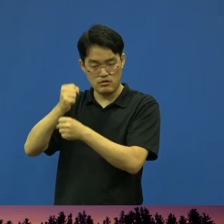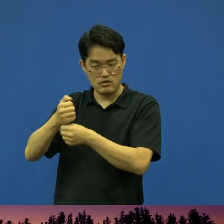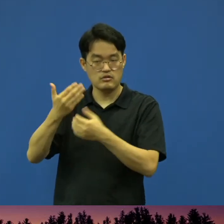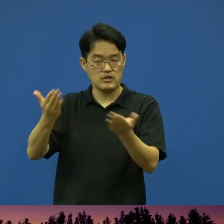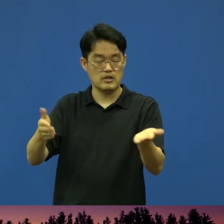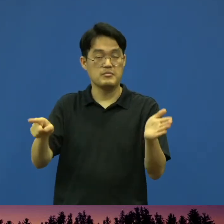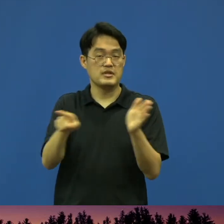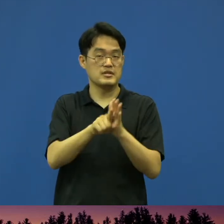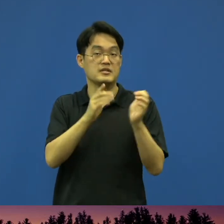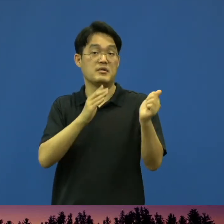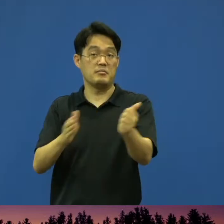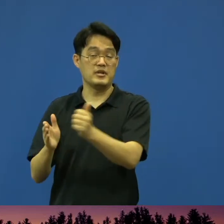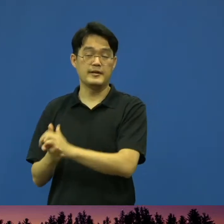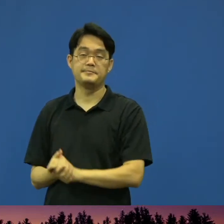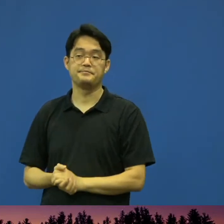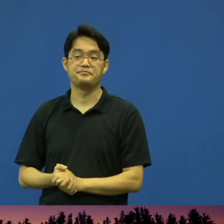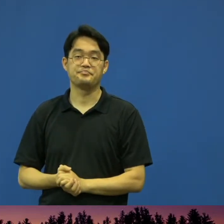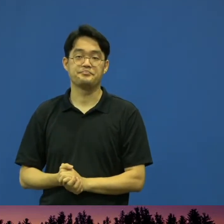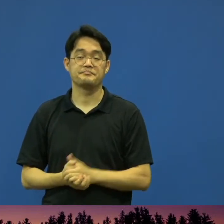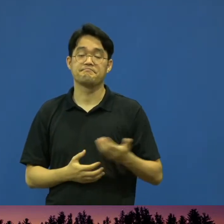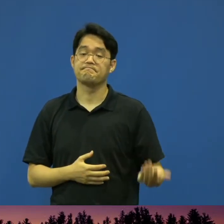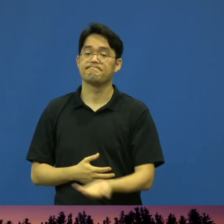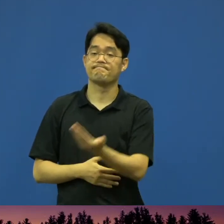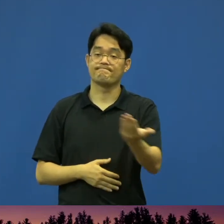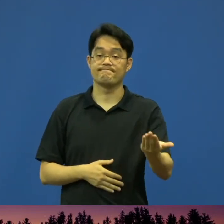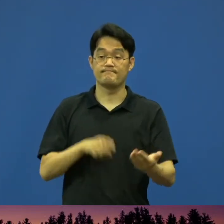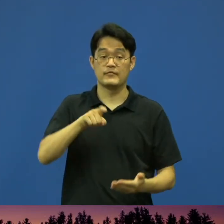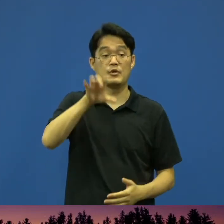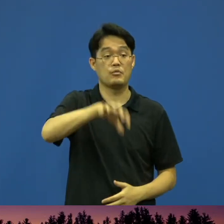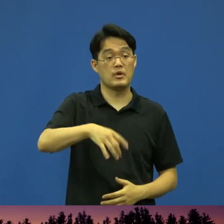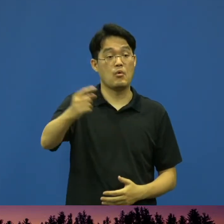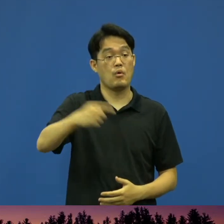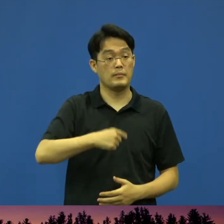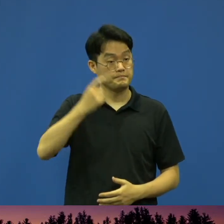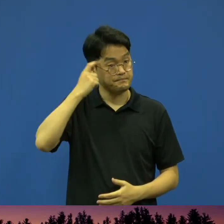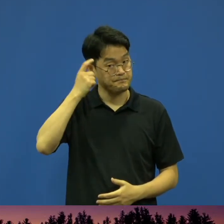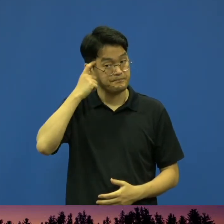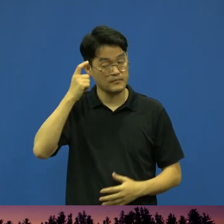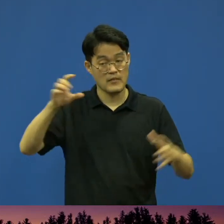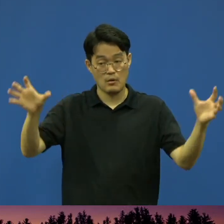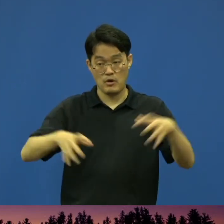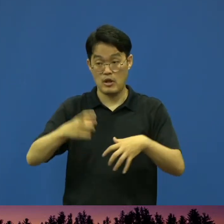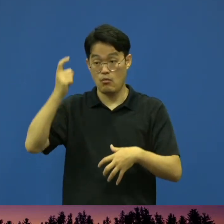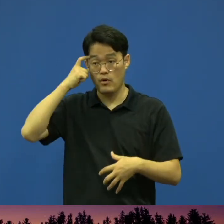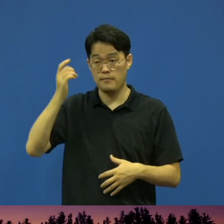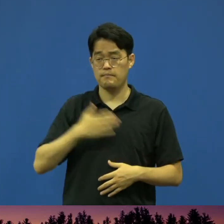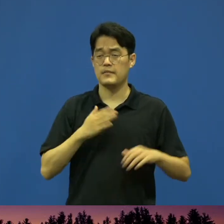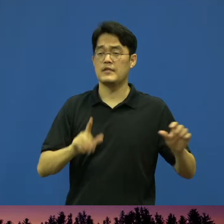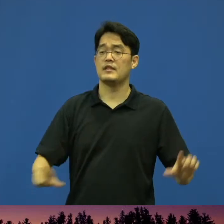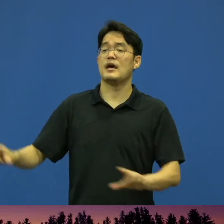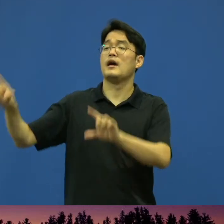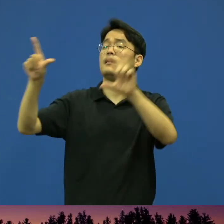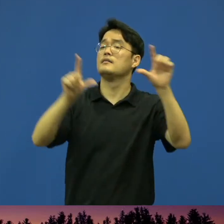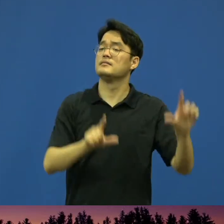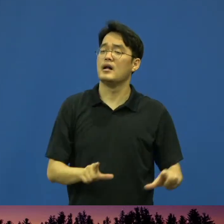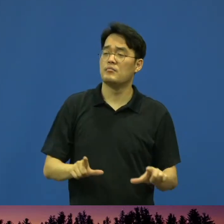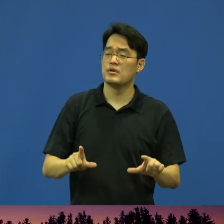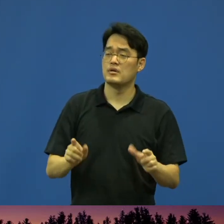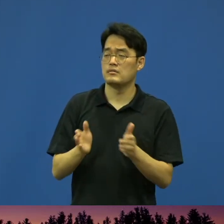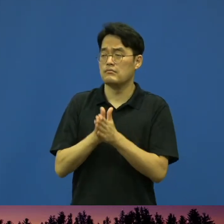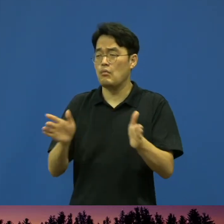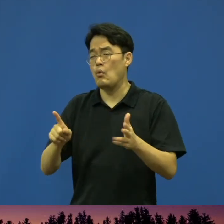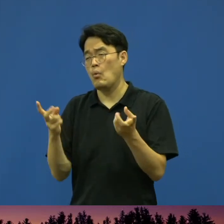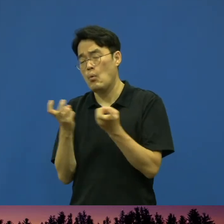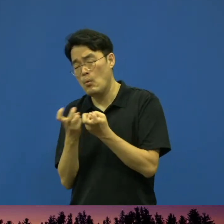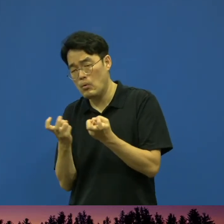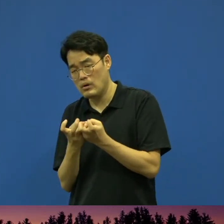이곳에 어찌 나오셨습니까? 여러분, 이곳에 왜 나오셨습니까? 내 삶을 어떻게 시작해야 하는가 고민하는 믿음의